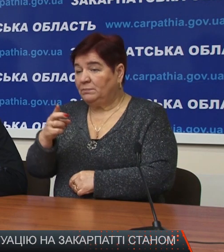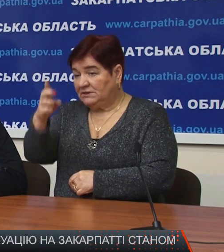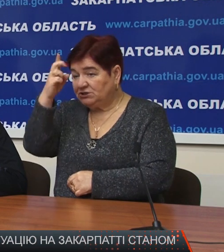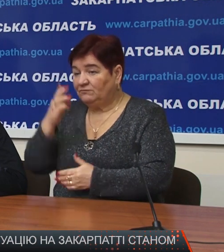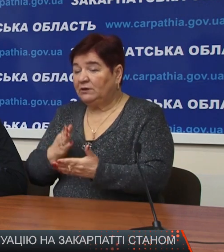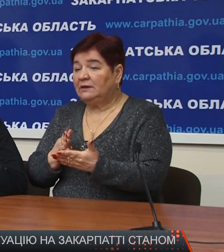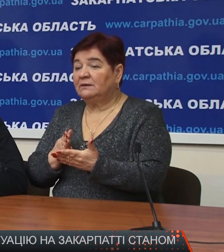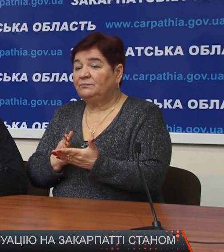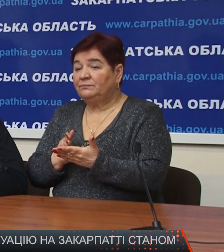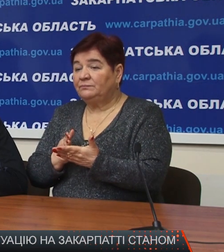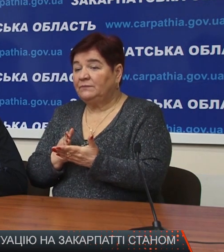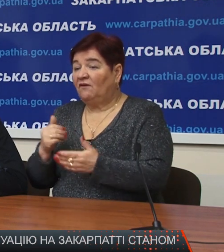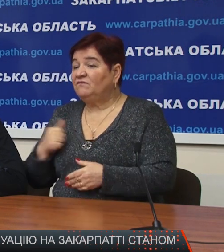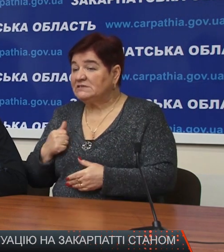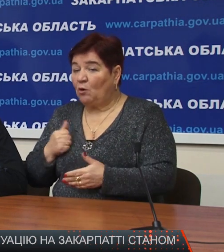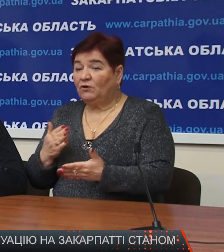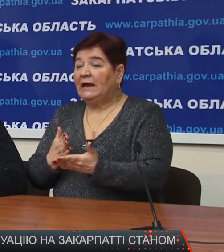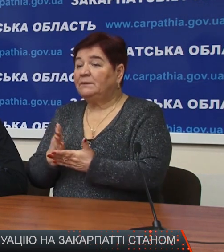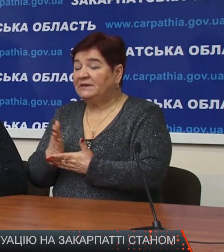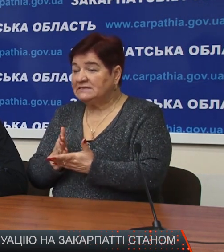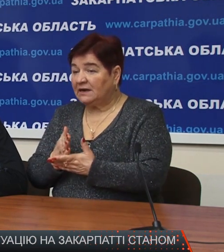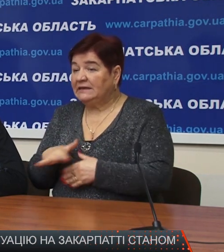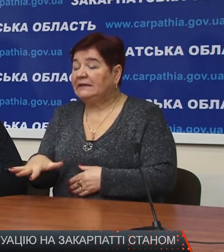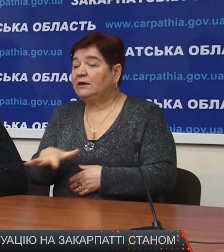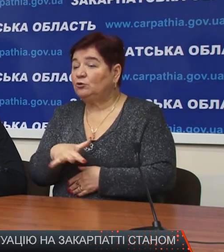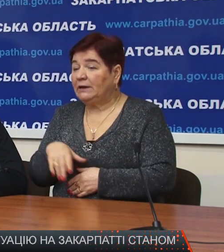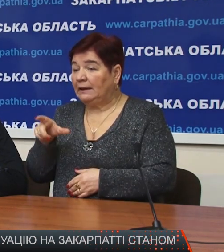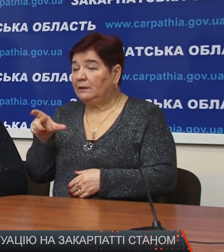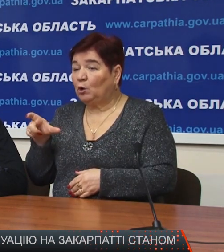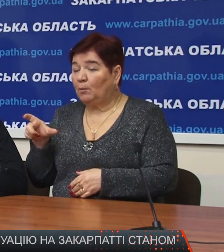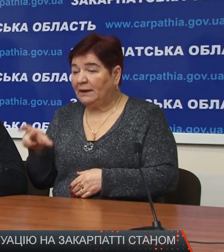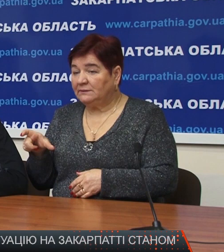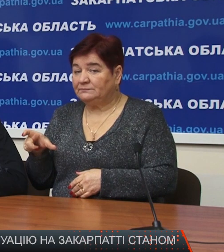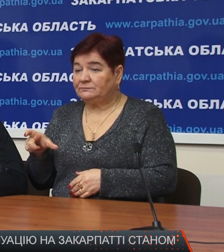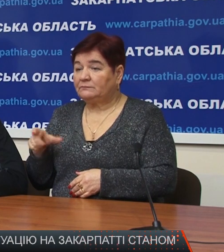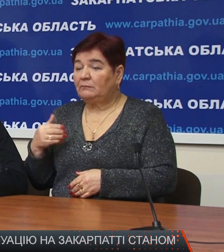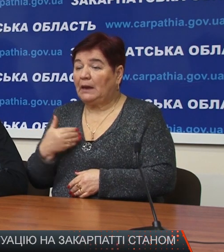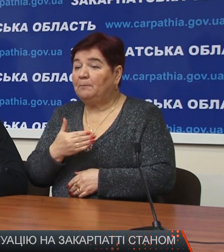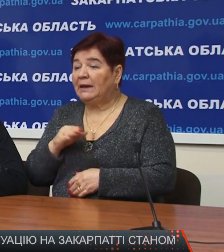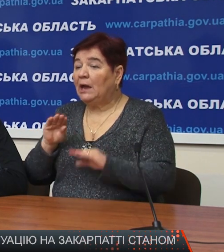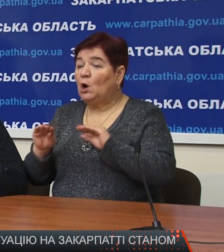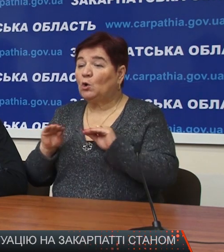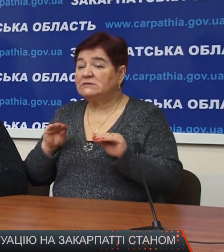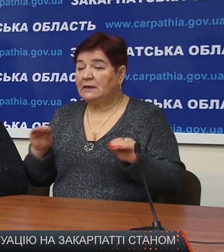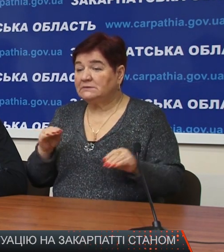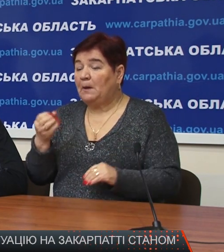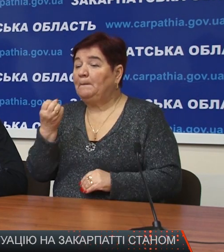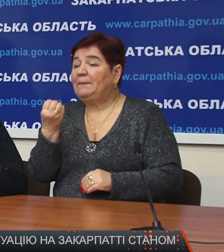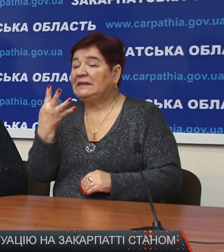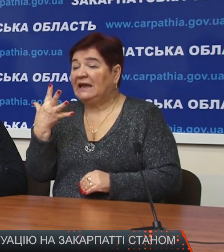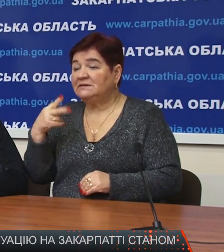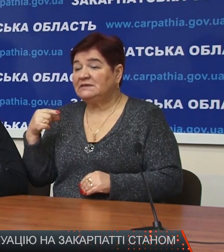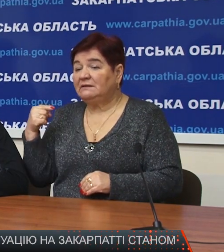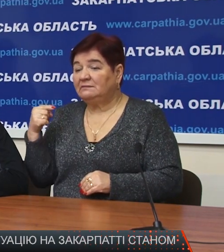обласною державною військової адміністрації та територіальних громад ми розселили близько 15